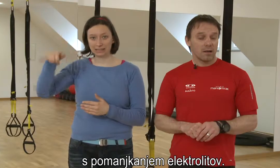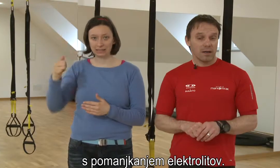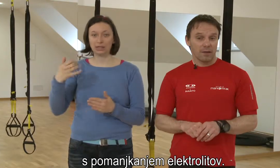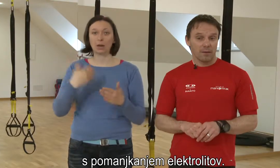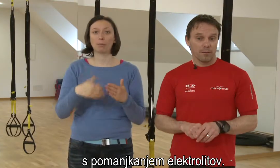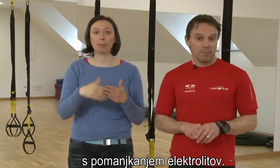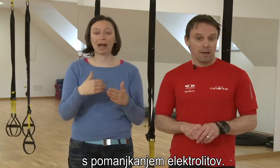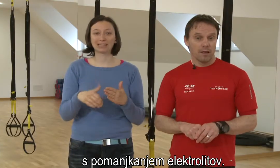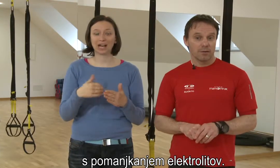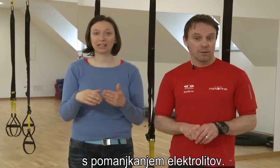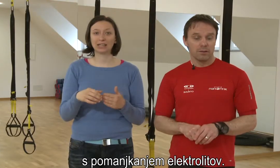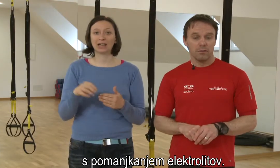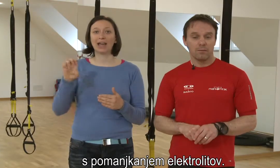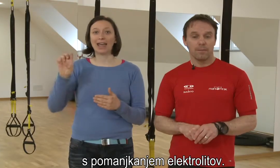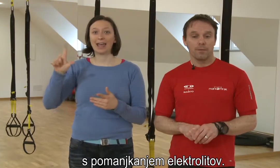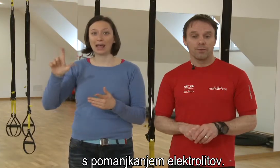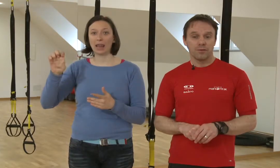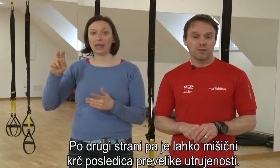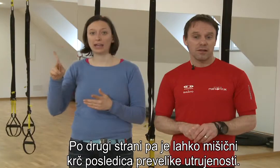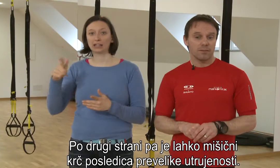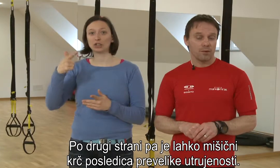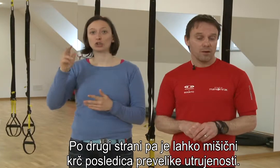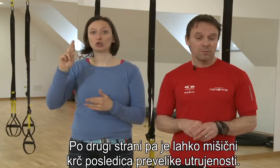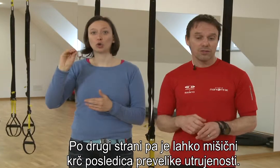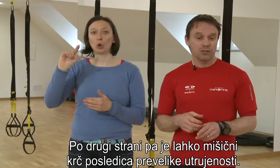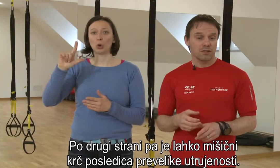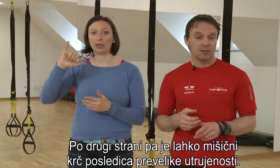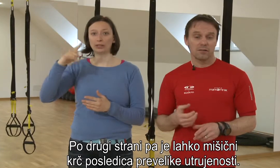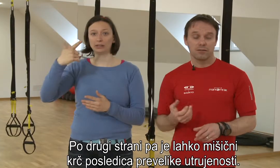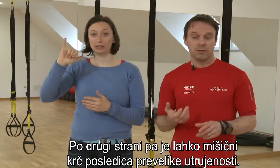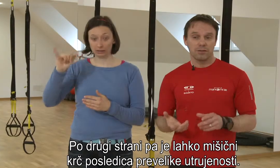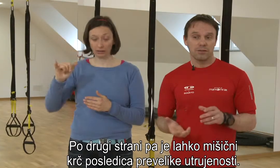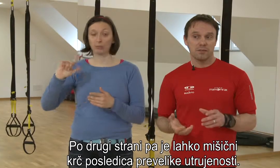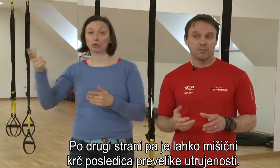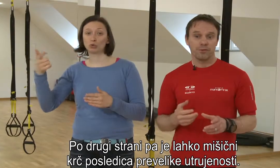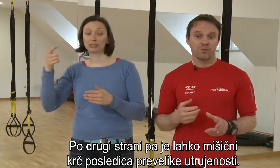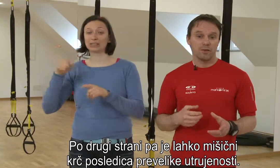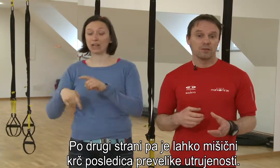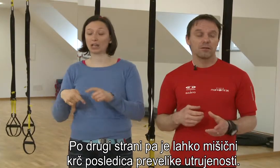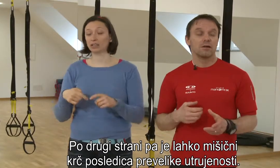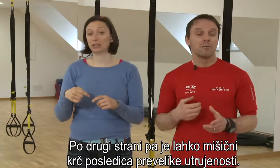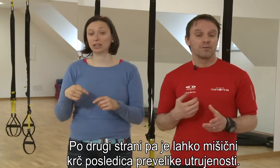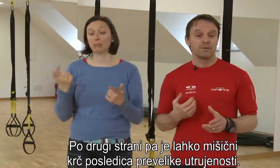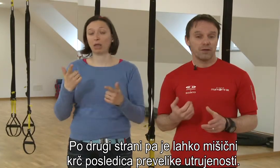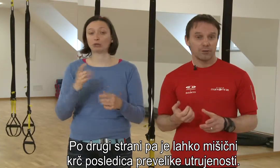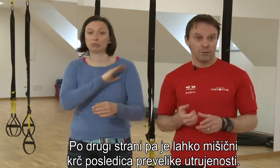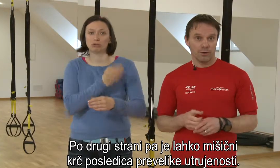pomanjkanje elektrolitov, po drugi strani je pa lahko mišični krč čist proizvod previsoke